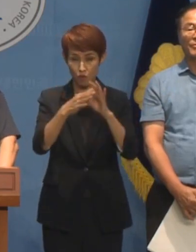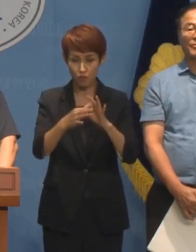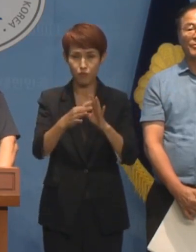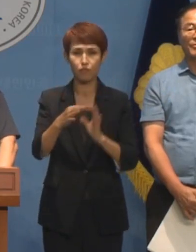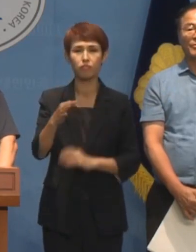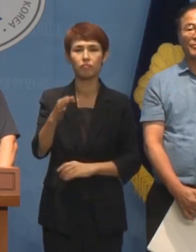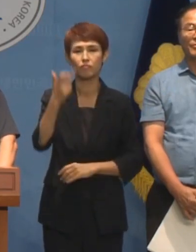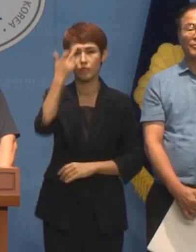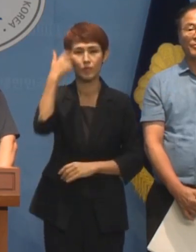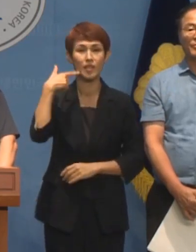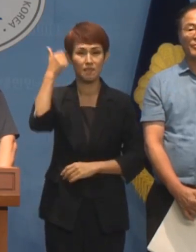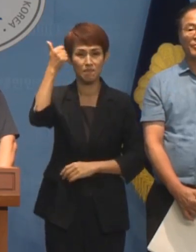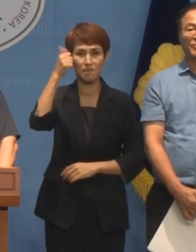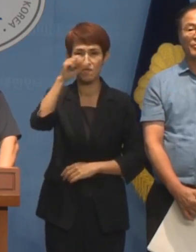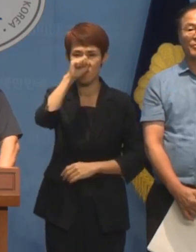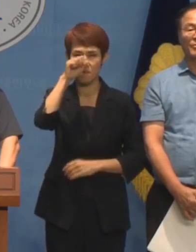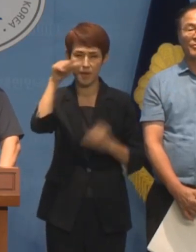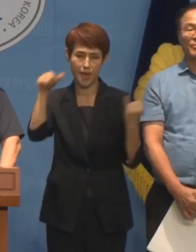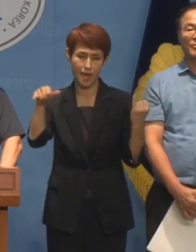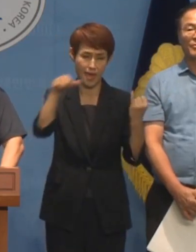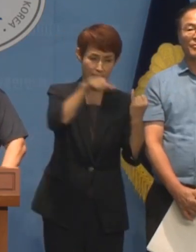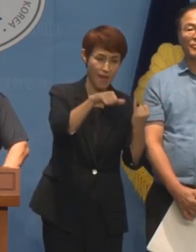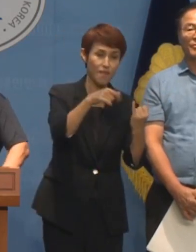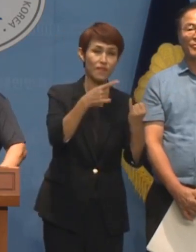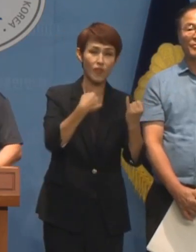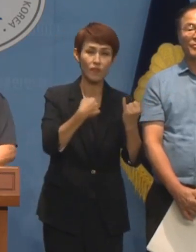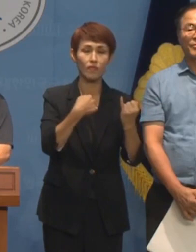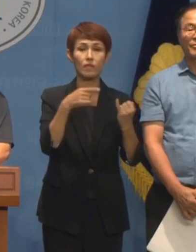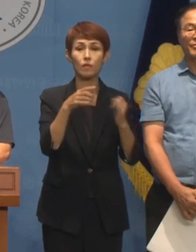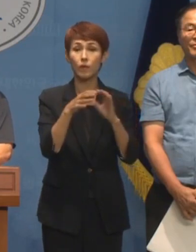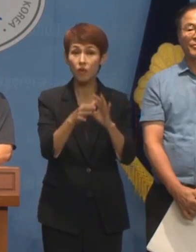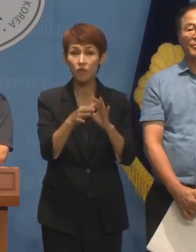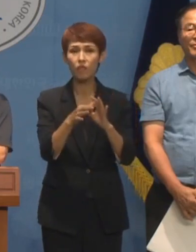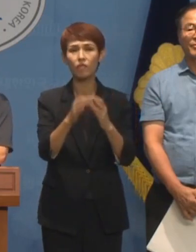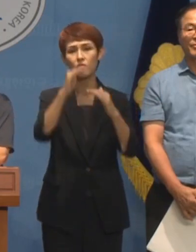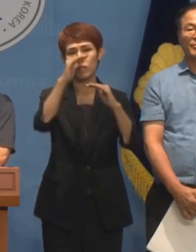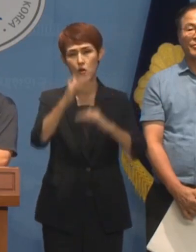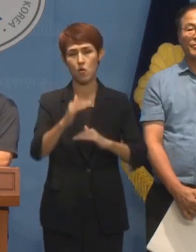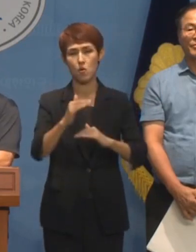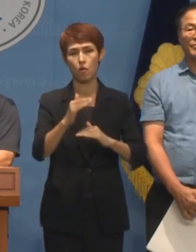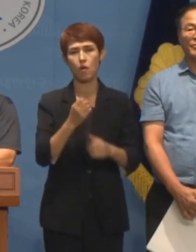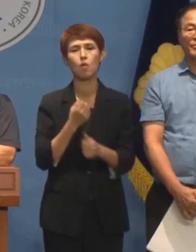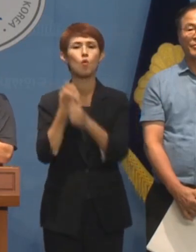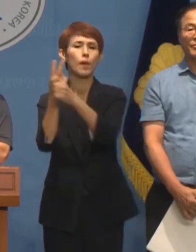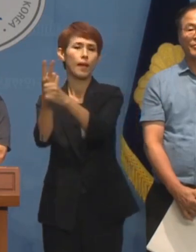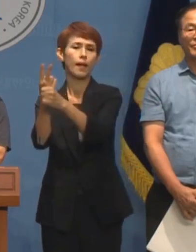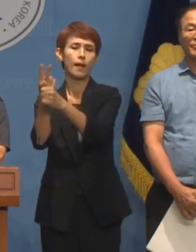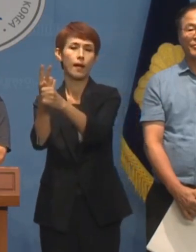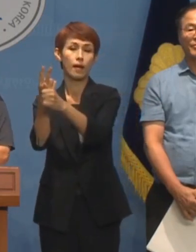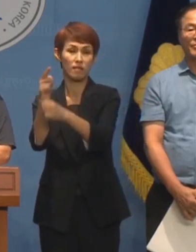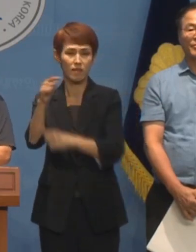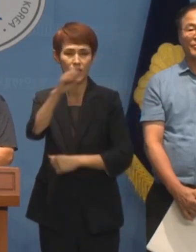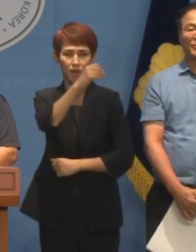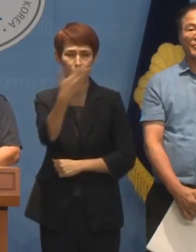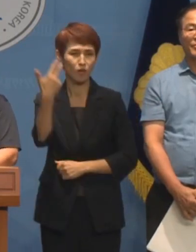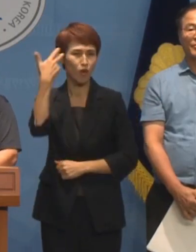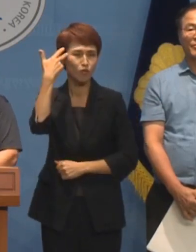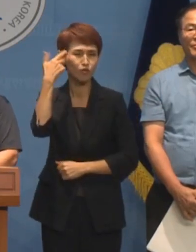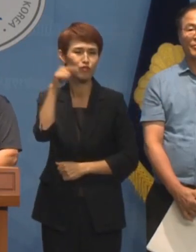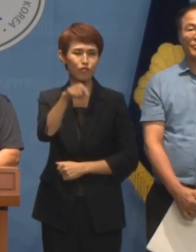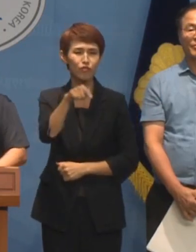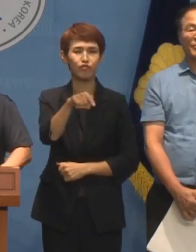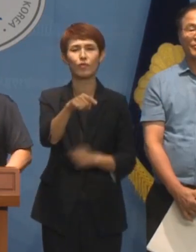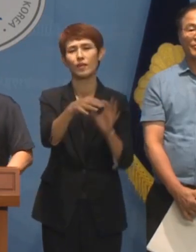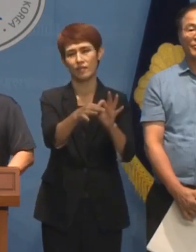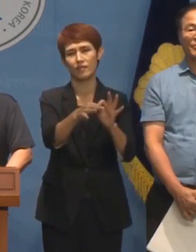명품백 뇌물 수수료와 인사 개입을 그리고 직권남용을 고발한 것이 양평과 여주에서 합쳐졌기